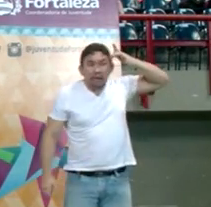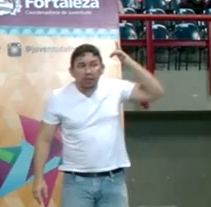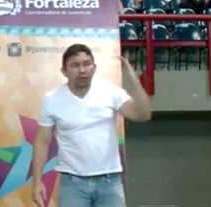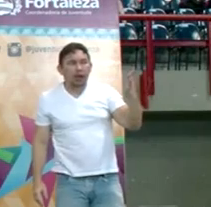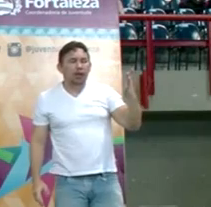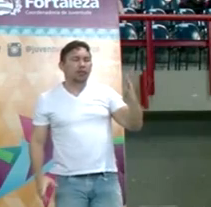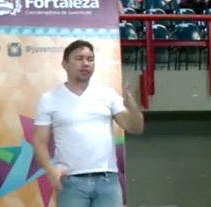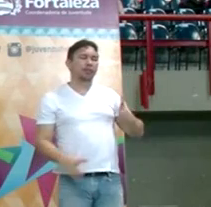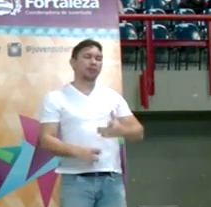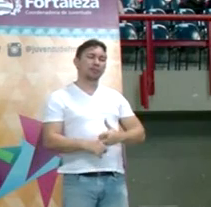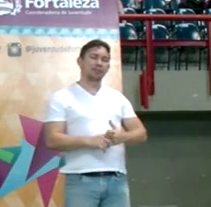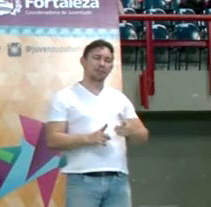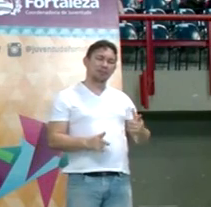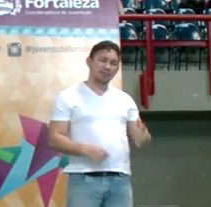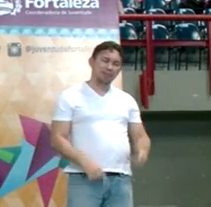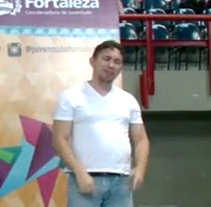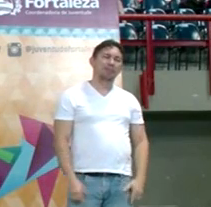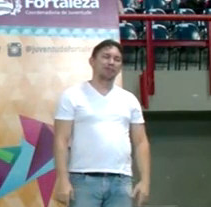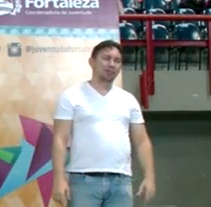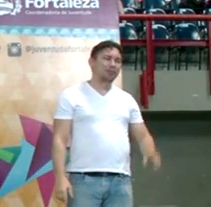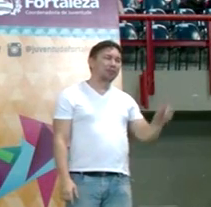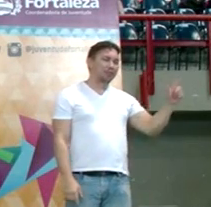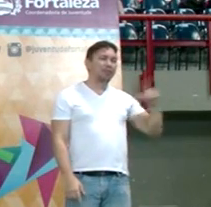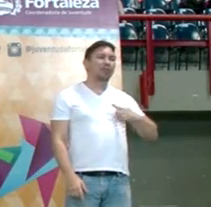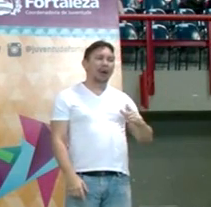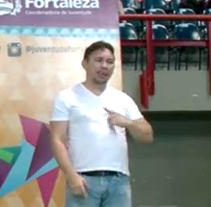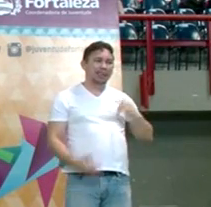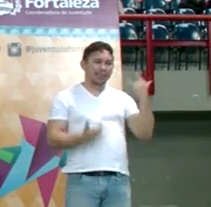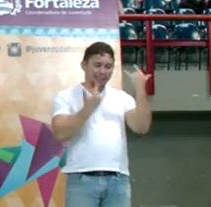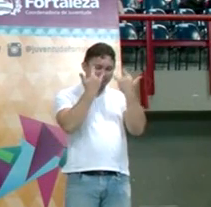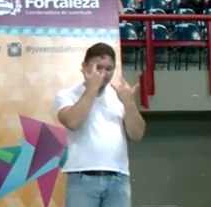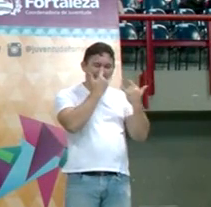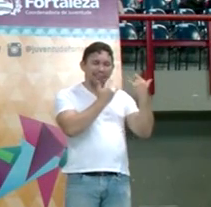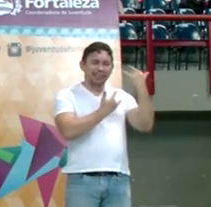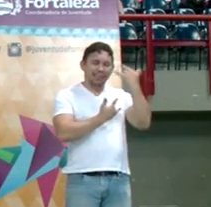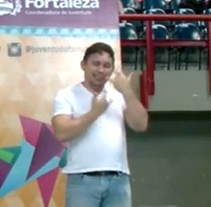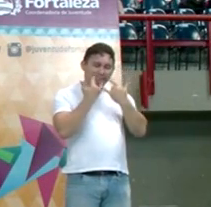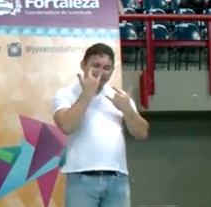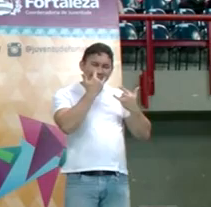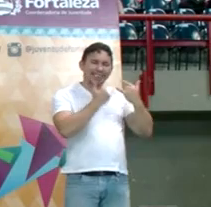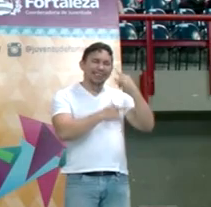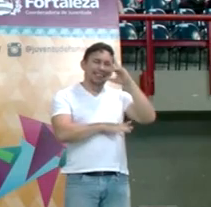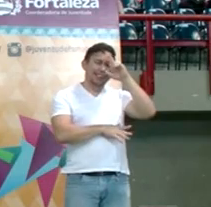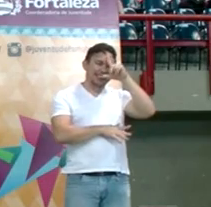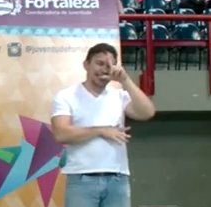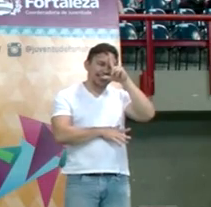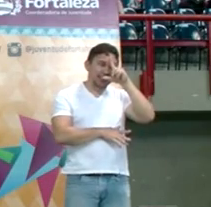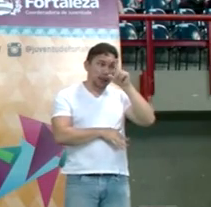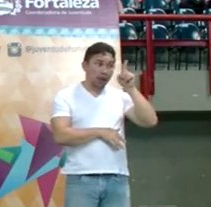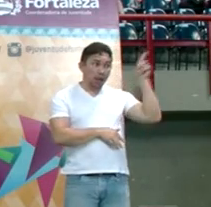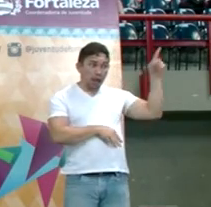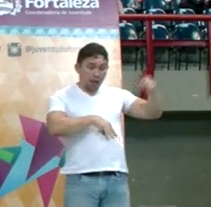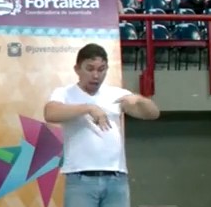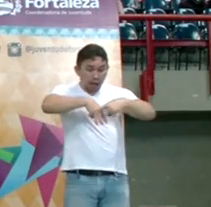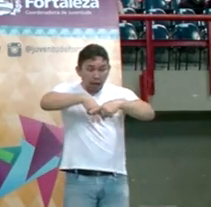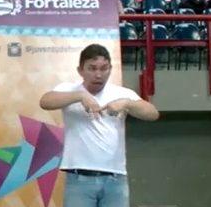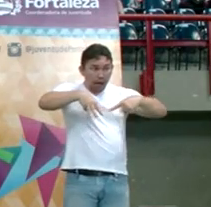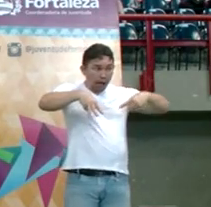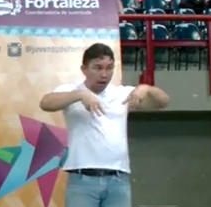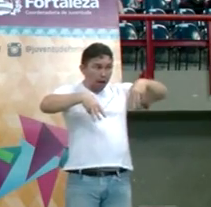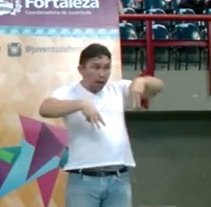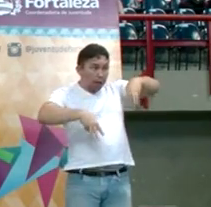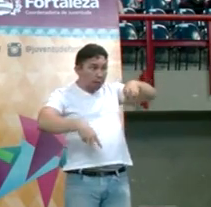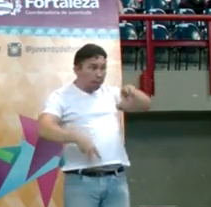fácil, mas é uma questão que induz demais ao erro. Por quê? Pessoal, a ideia da média